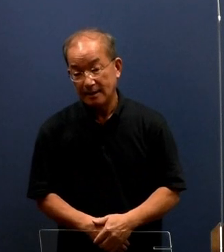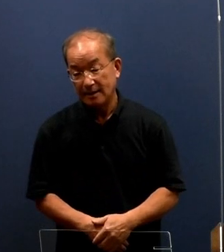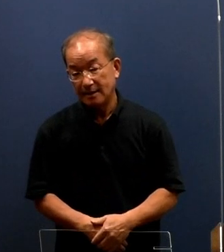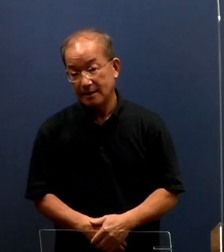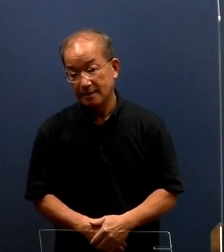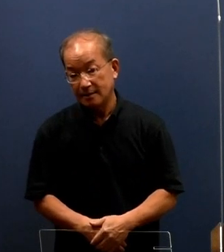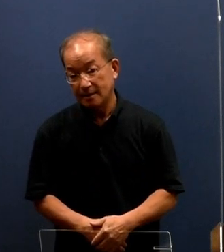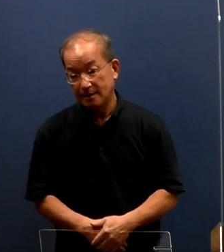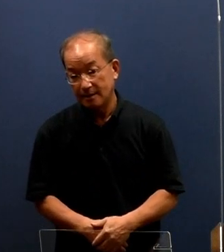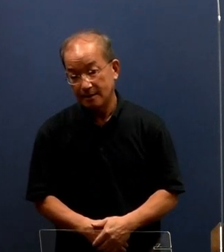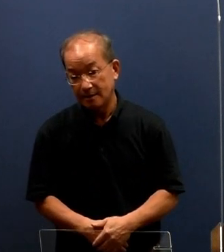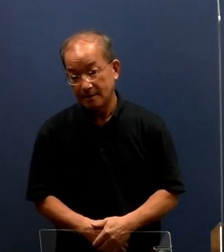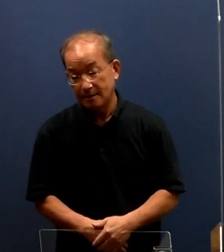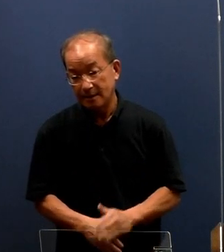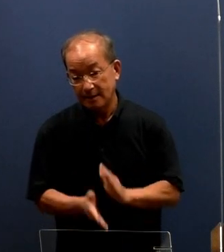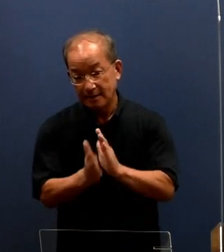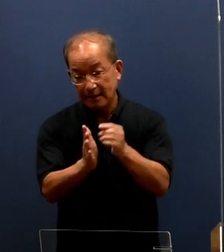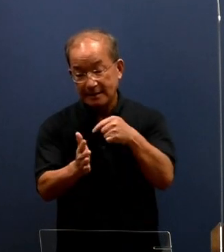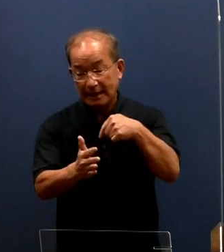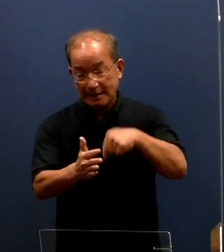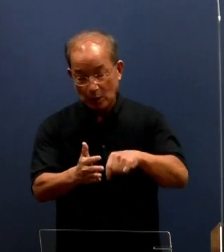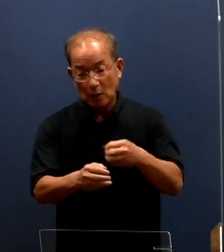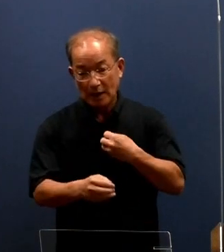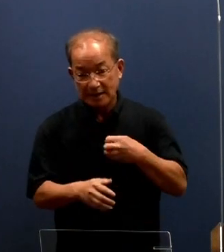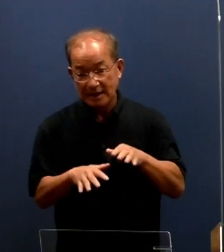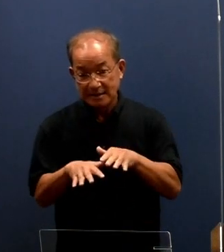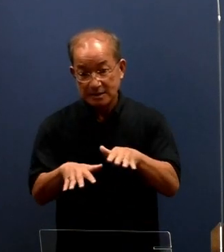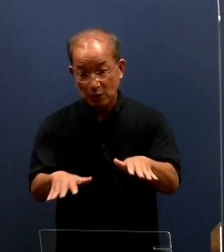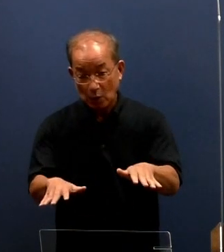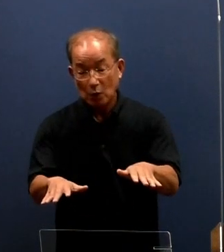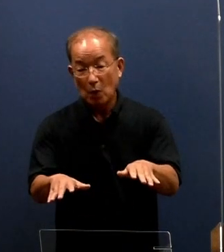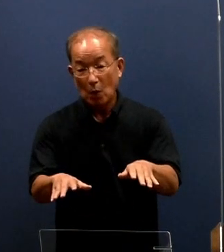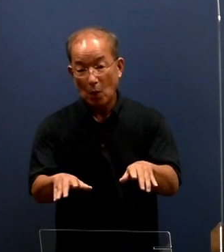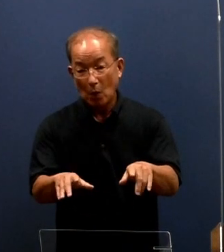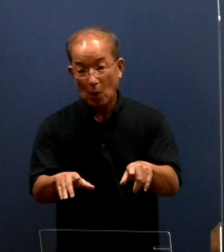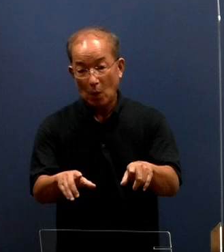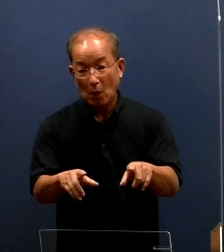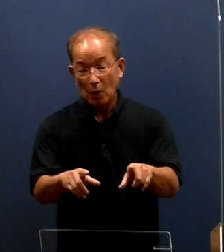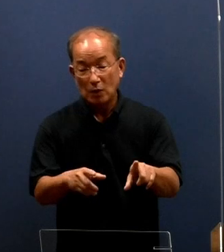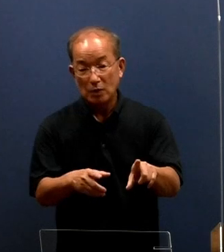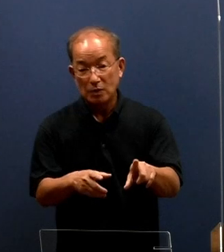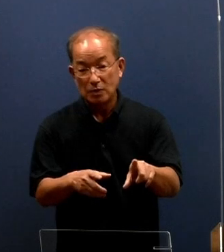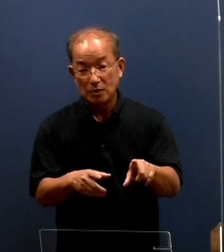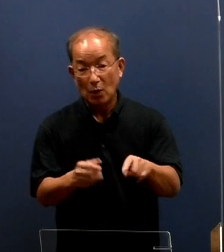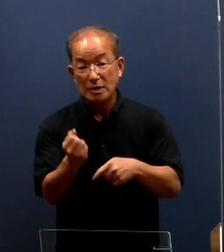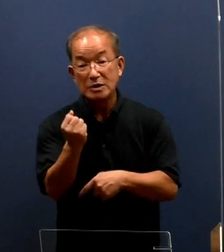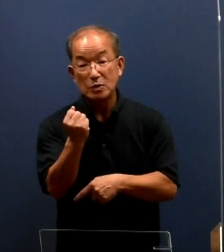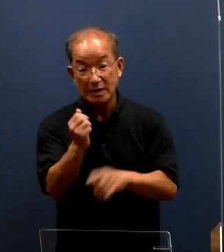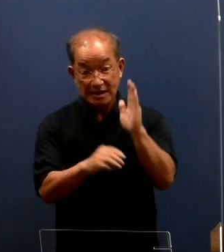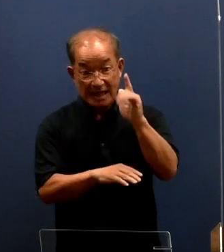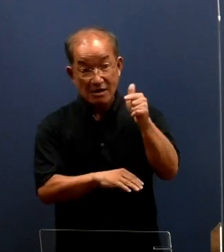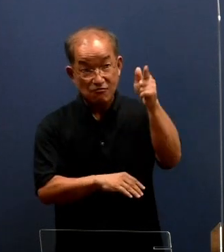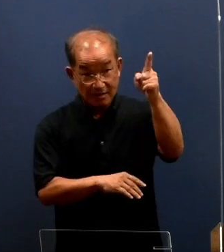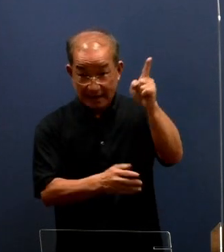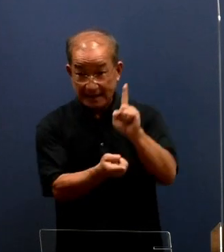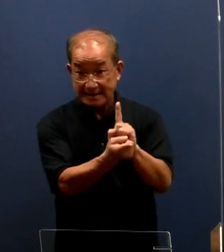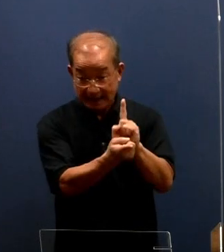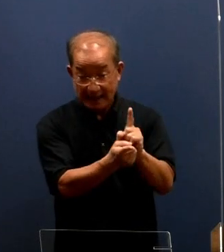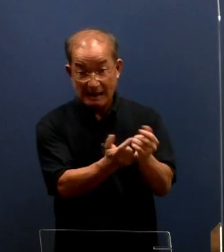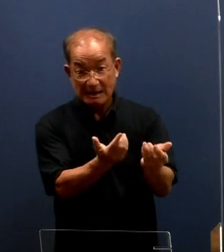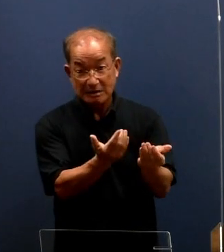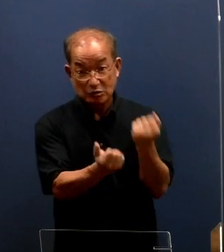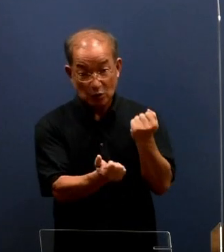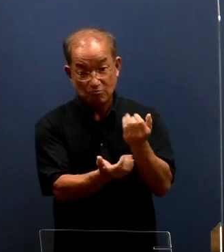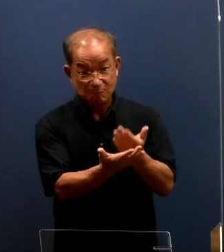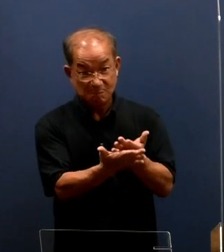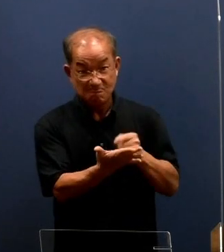けれども、島根県内の感染状況を理由に、政府により強い対応を求めることはないというお話